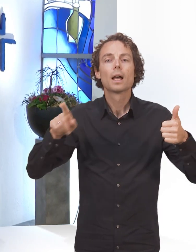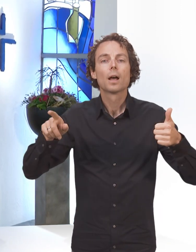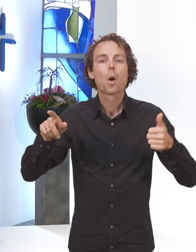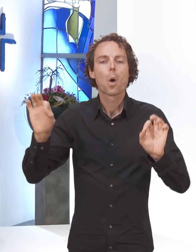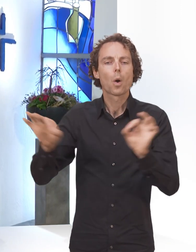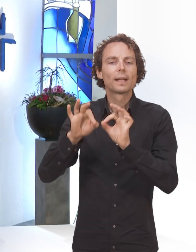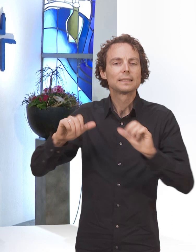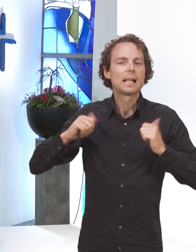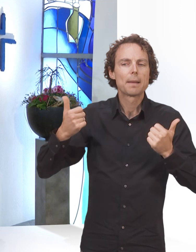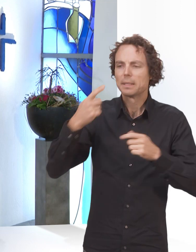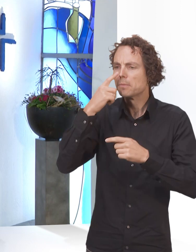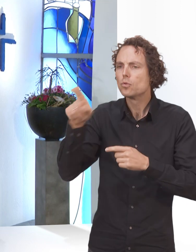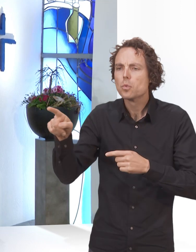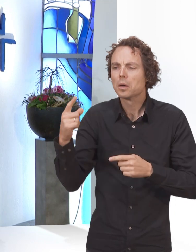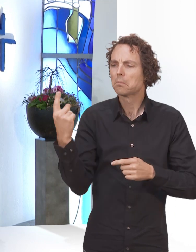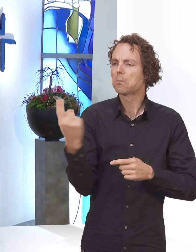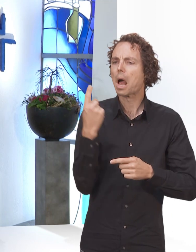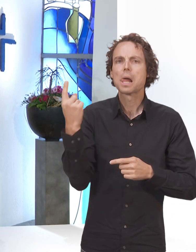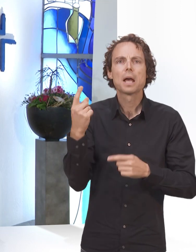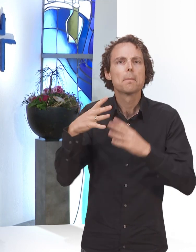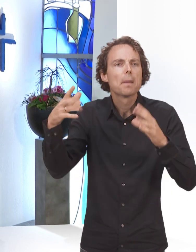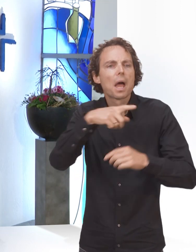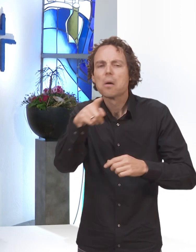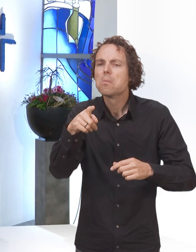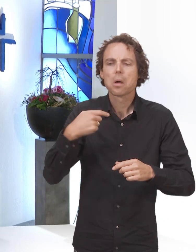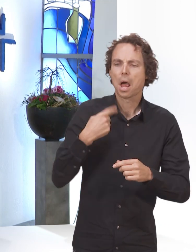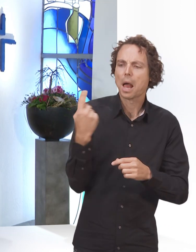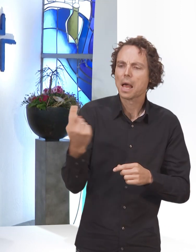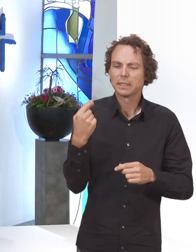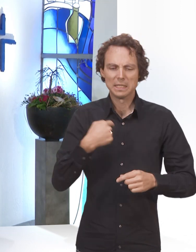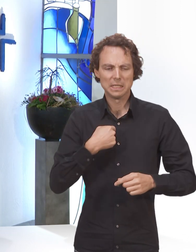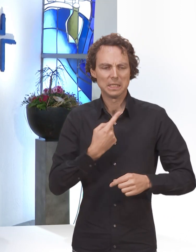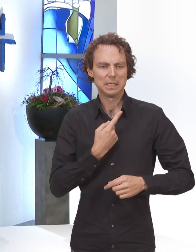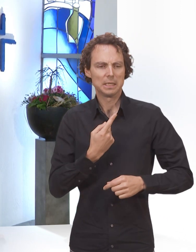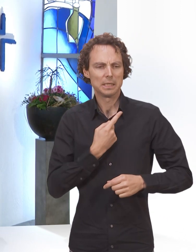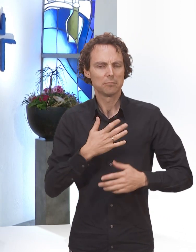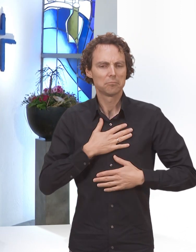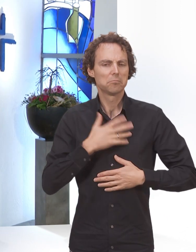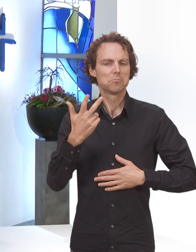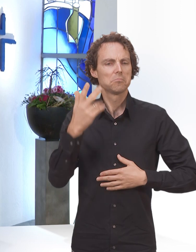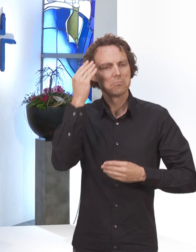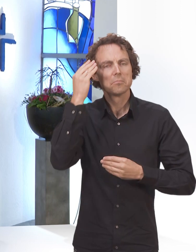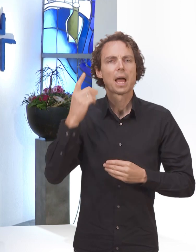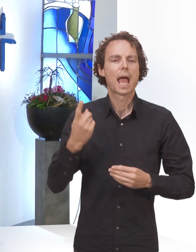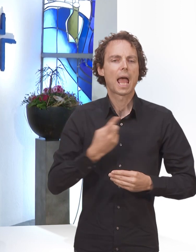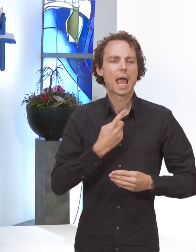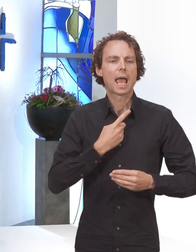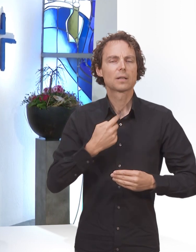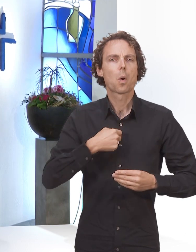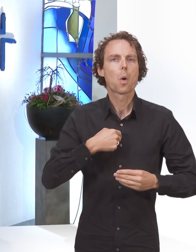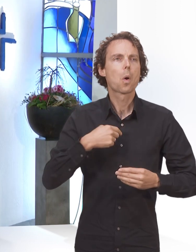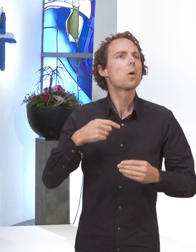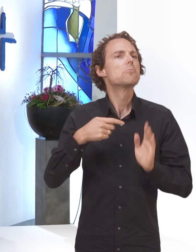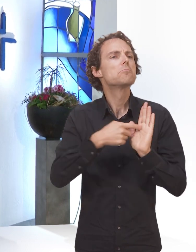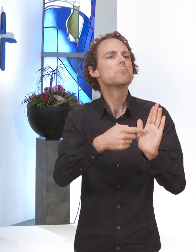ich alleine, komme selbst zurecht. Ich, meiner, mir, diese drei erhalte mir. Egomanie wird als neuer